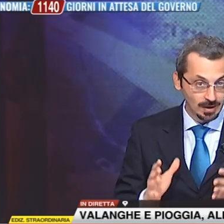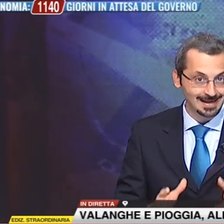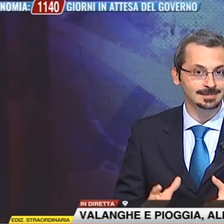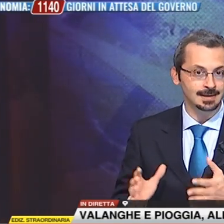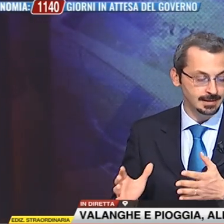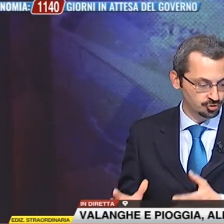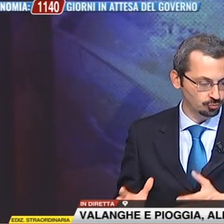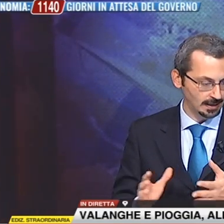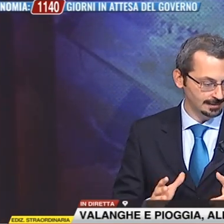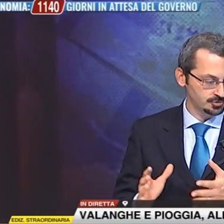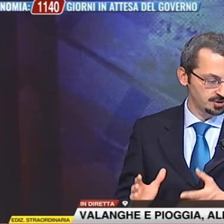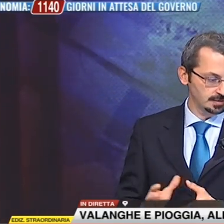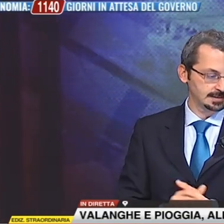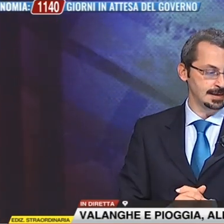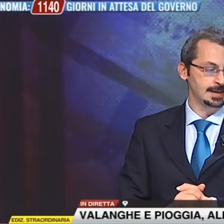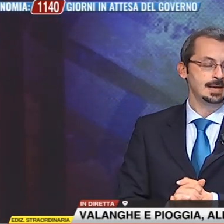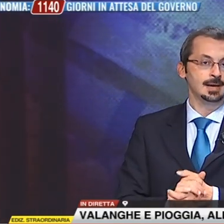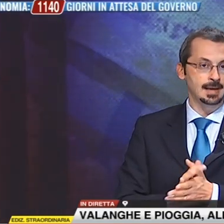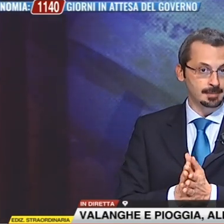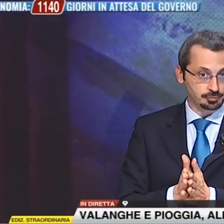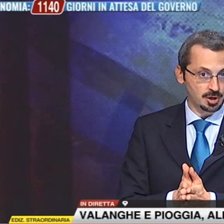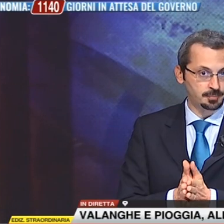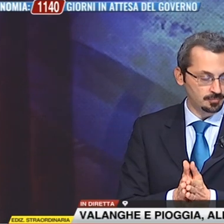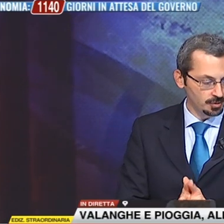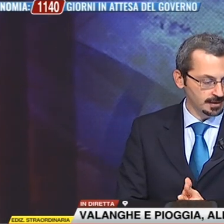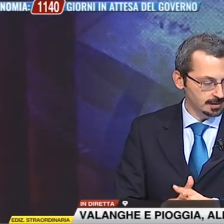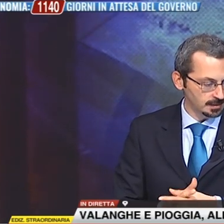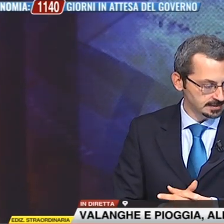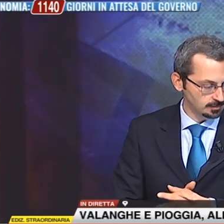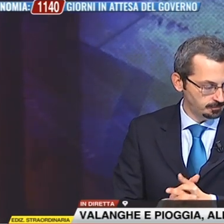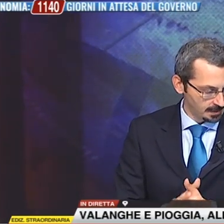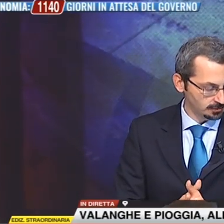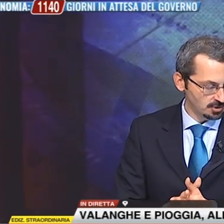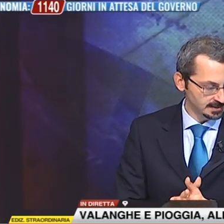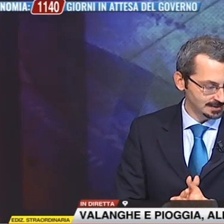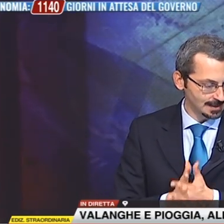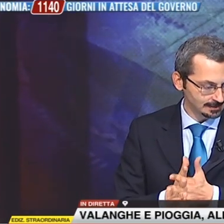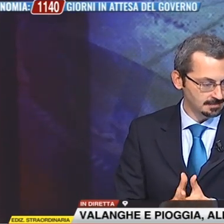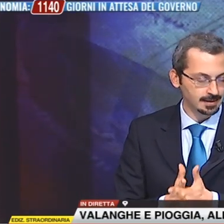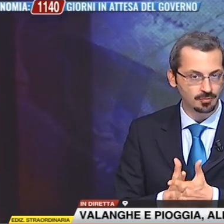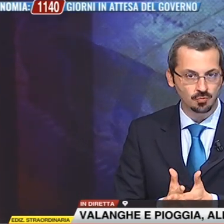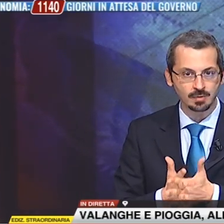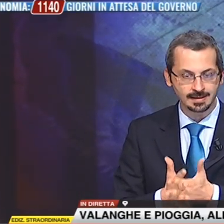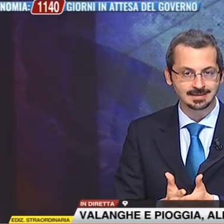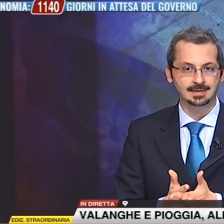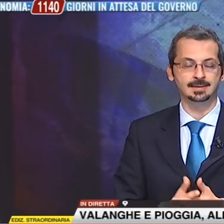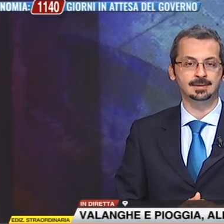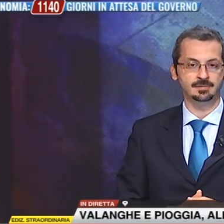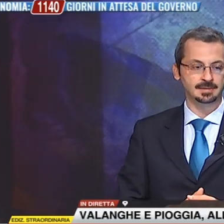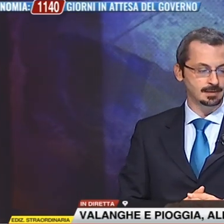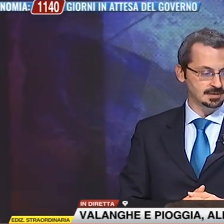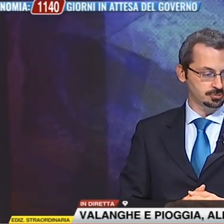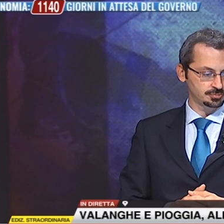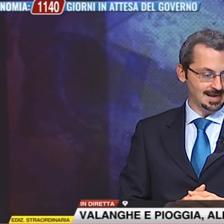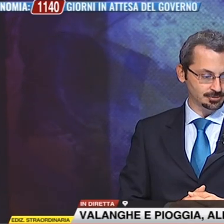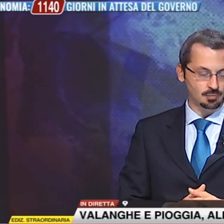da 40 in su, 40-50 anni. Purtroppo muoiono anche questi, un po' meno degli over 70, ma comunque resta